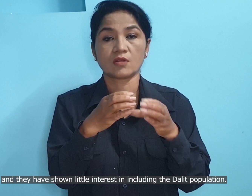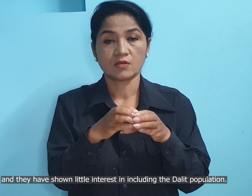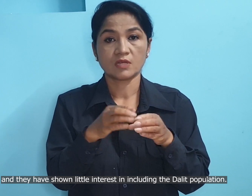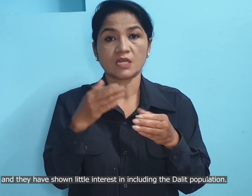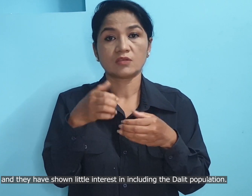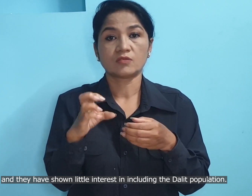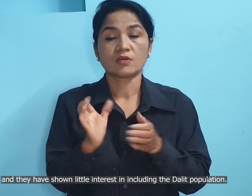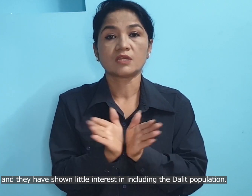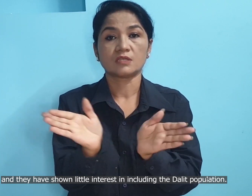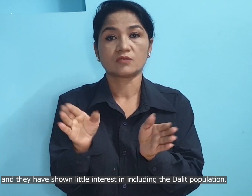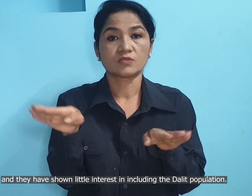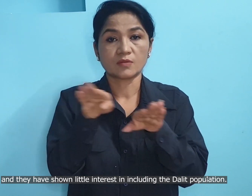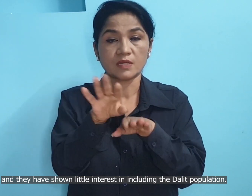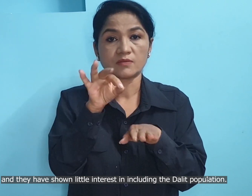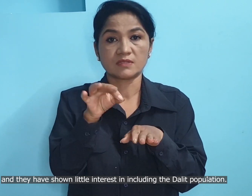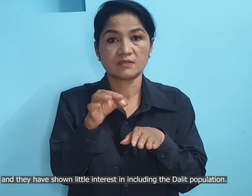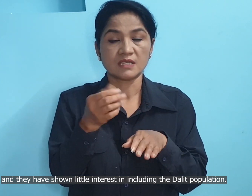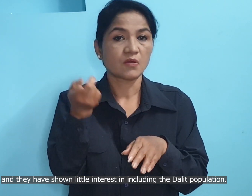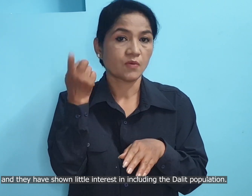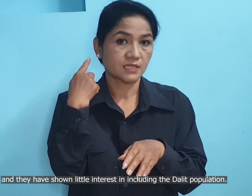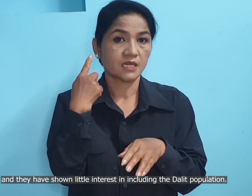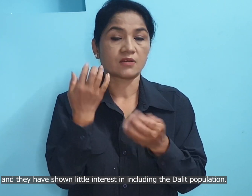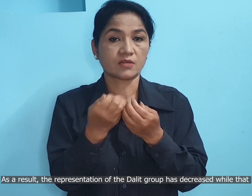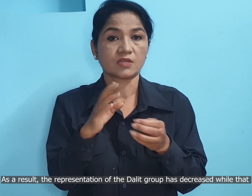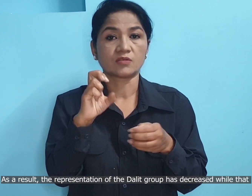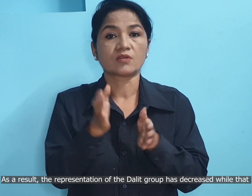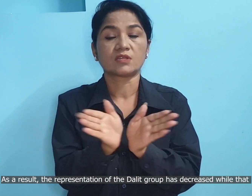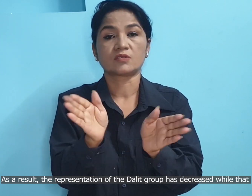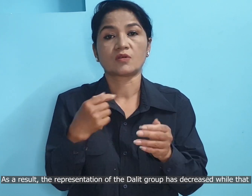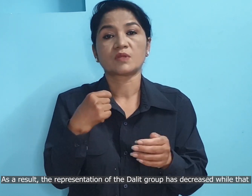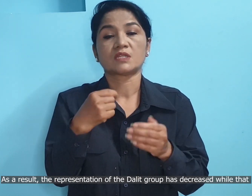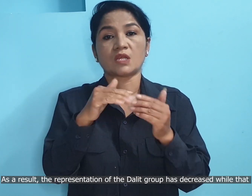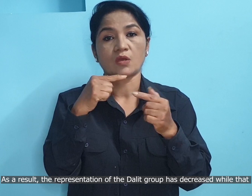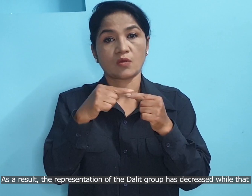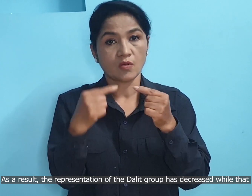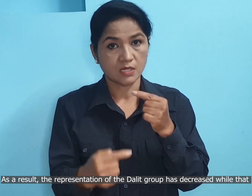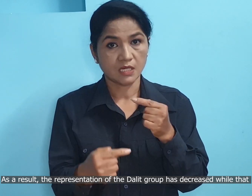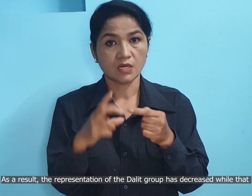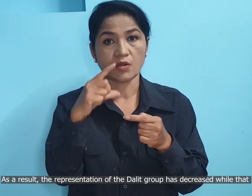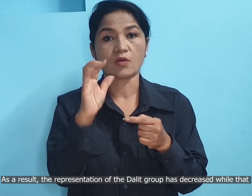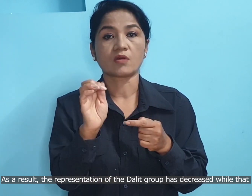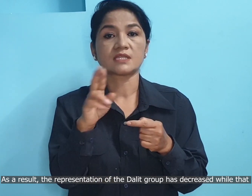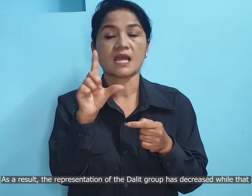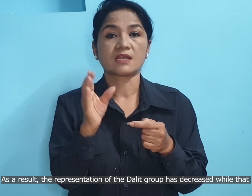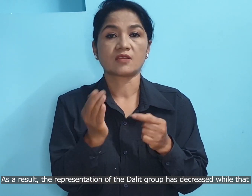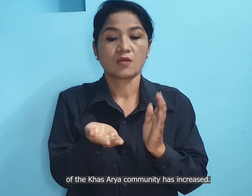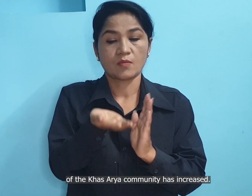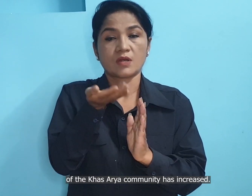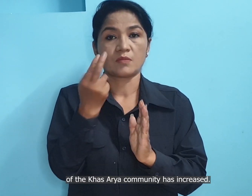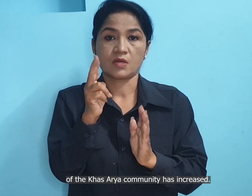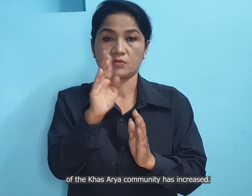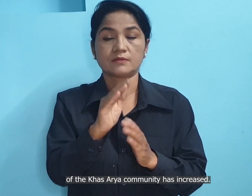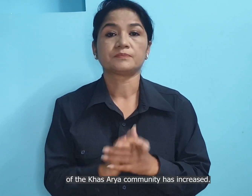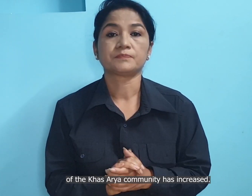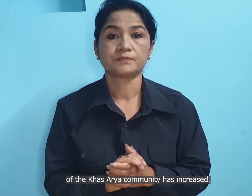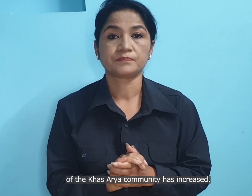रहेको र ती दलहरूले दलितको समावेशिताप्रति उदासीनता देखाएका कारण दलितको प्रतिनिधित्व घट्ने र खस